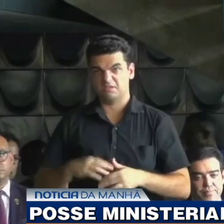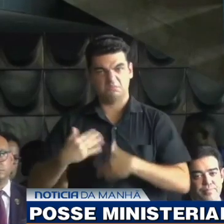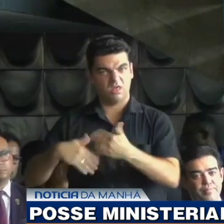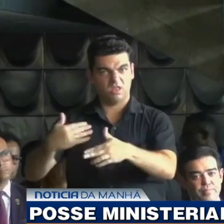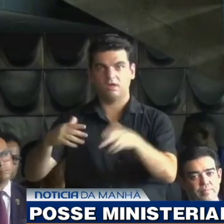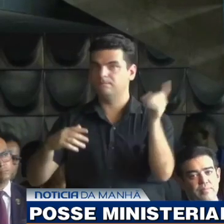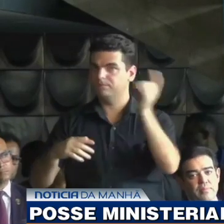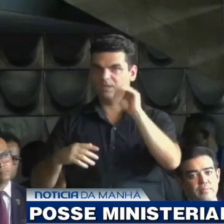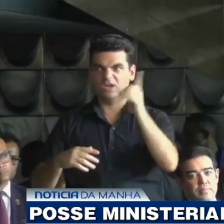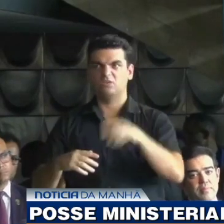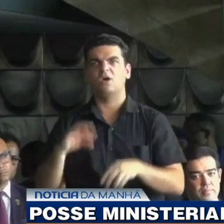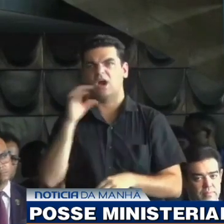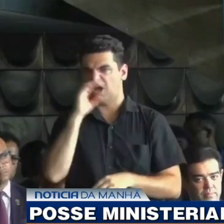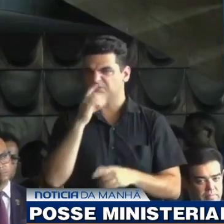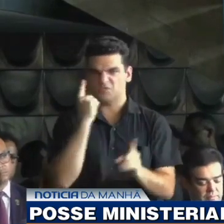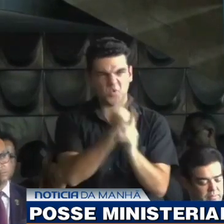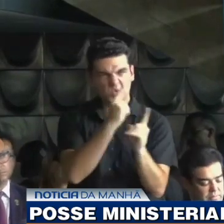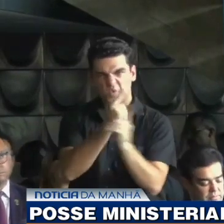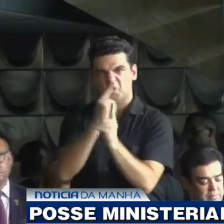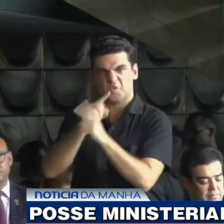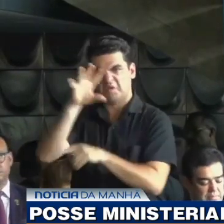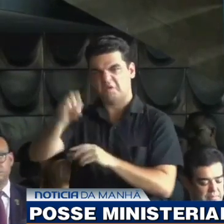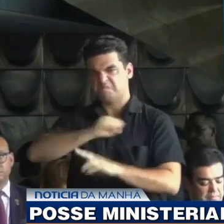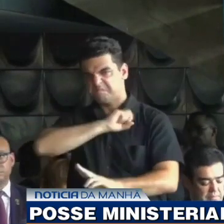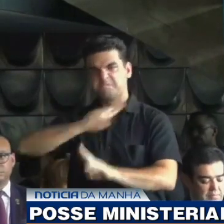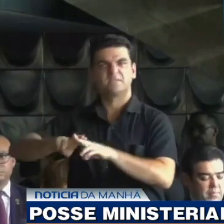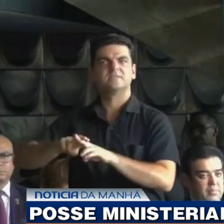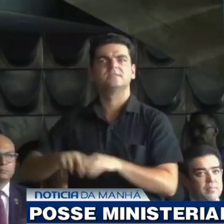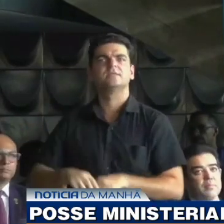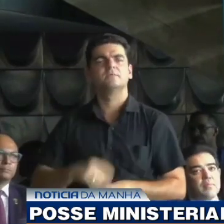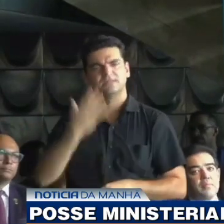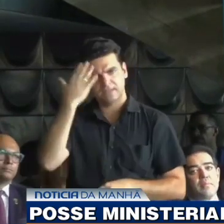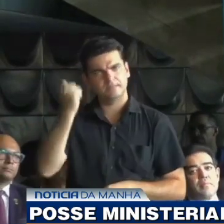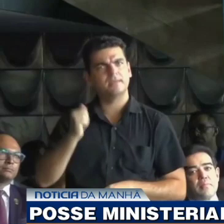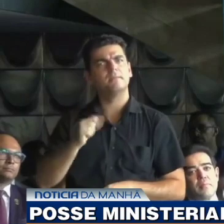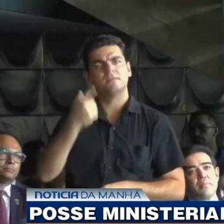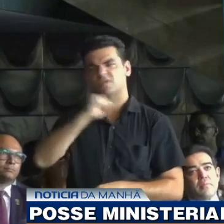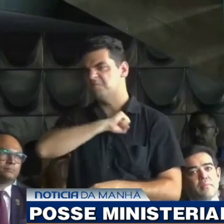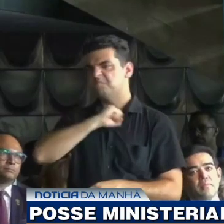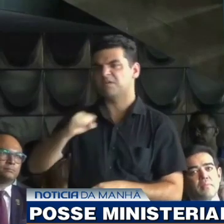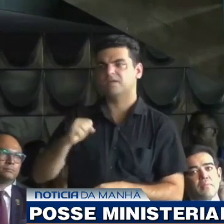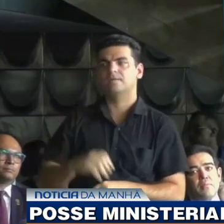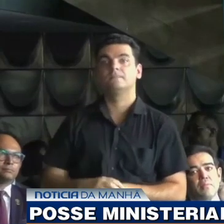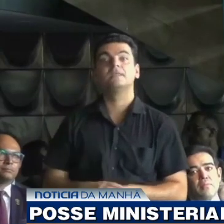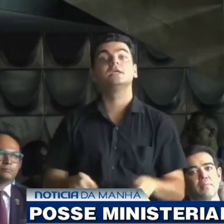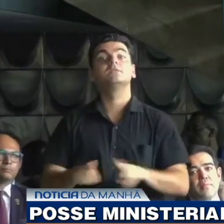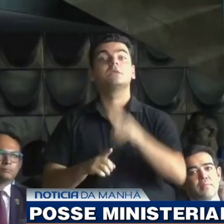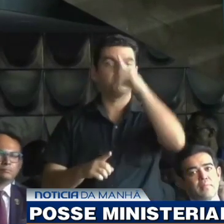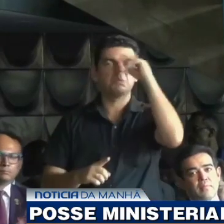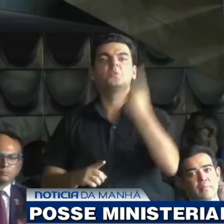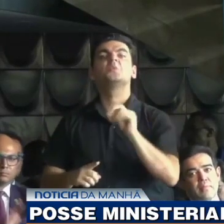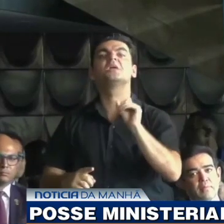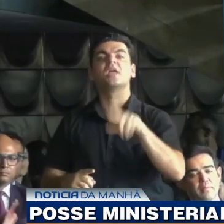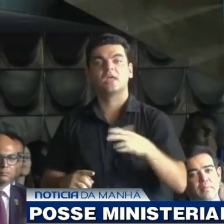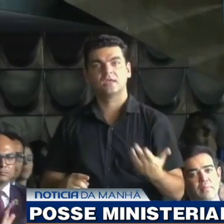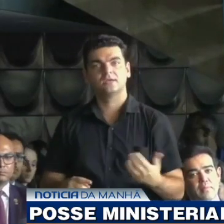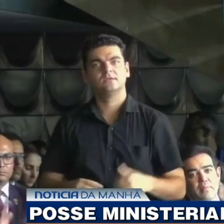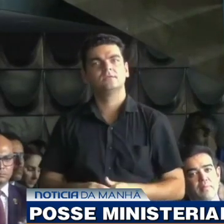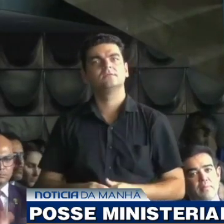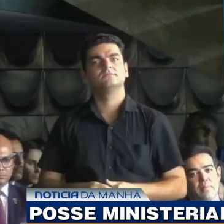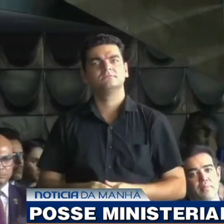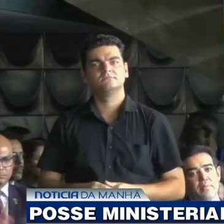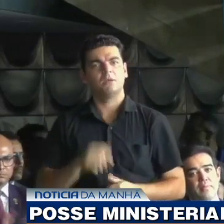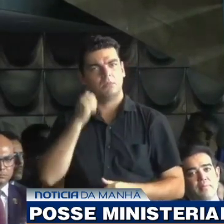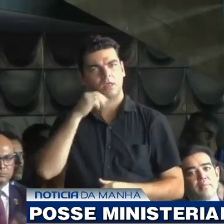desvendado definitivamente e nós saibamos quem matou Marielle e quem mandou matar